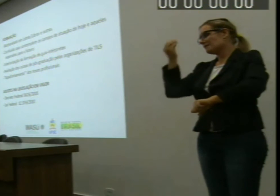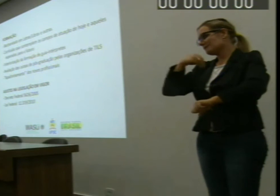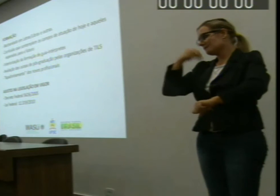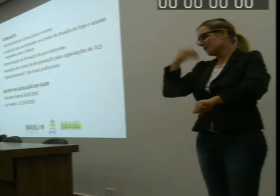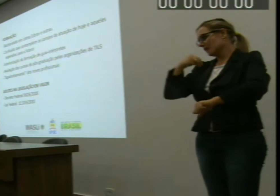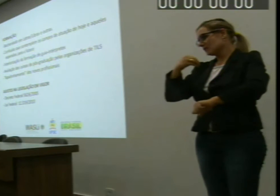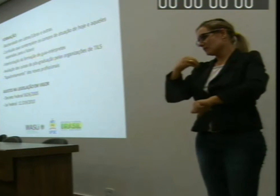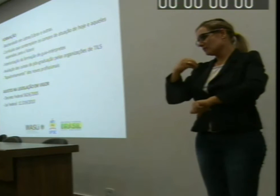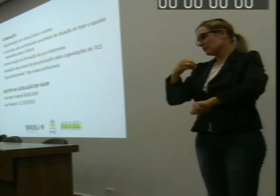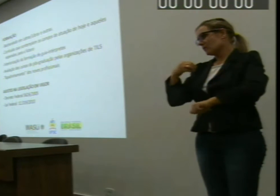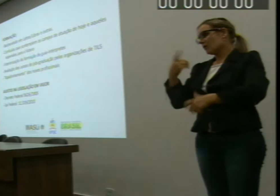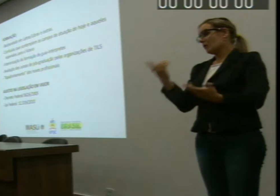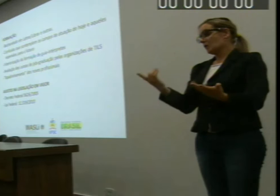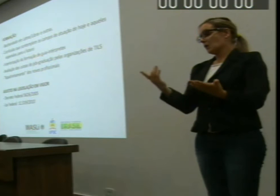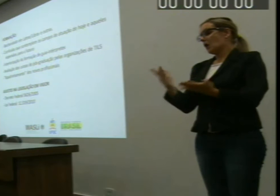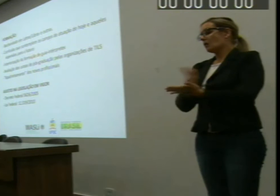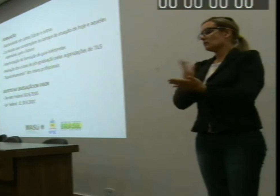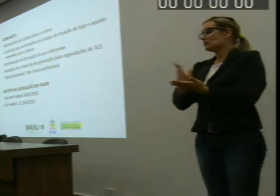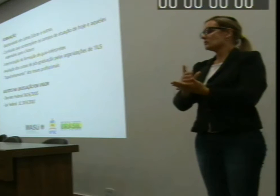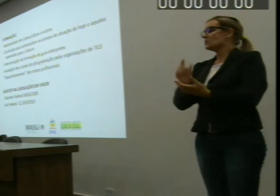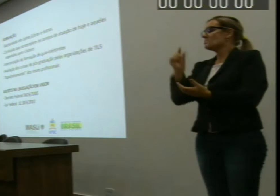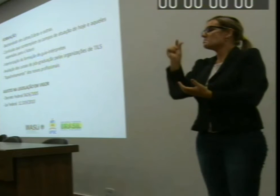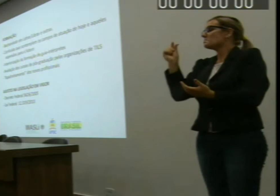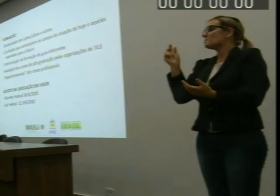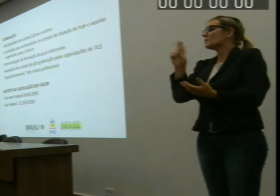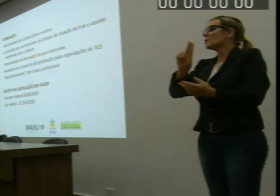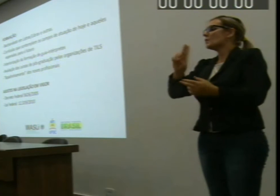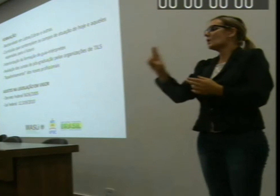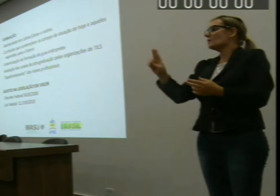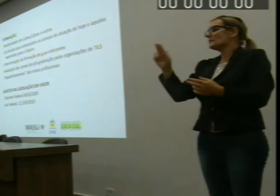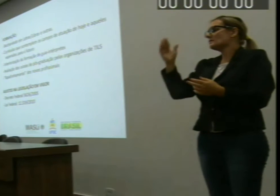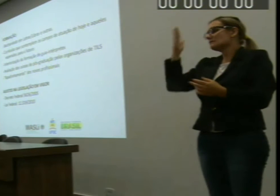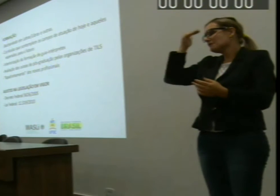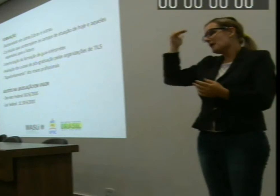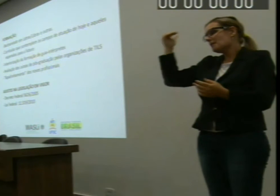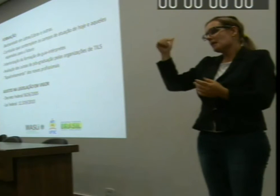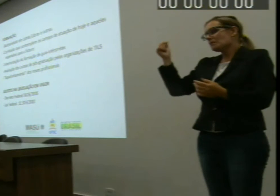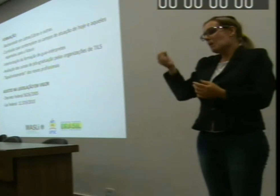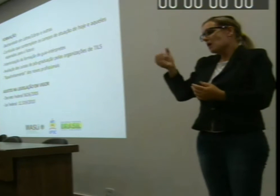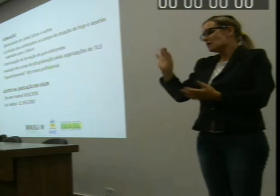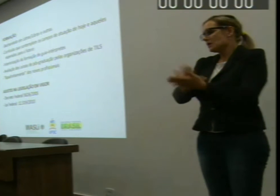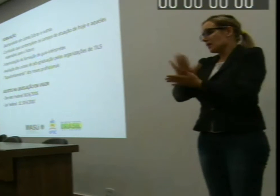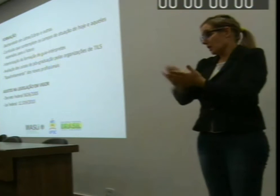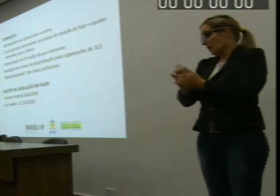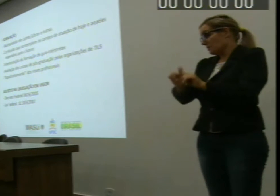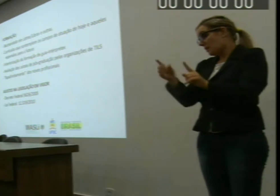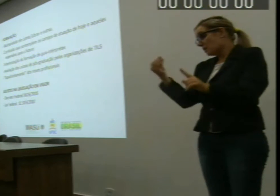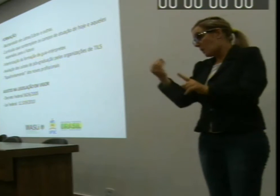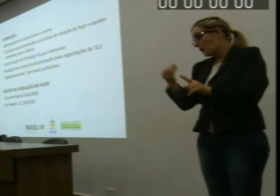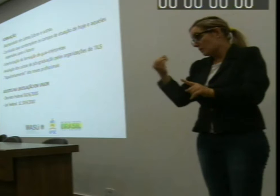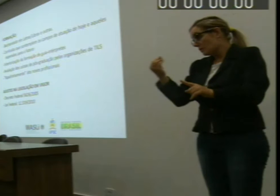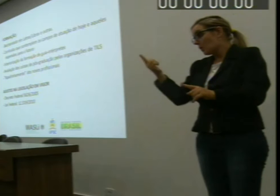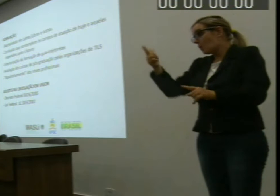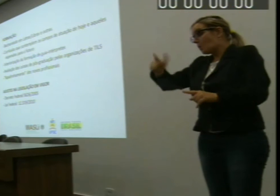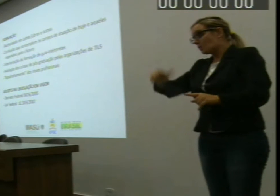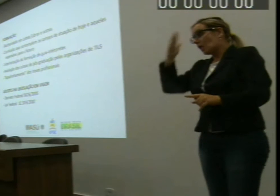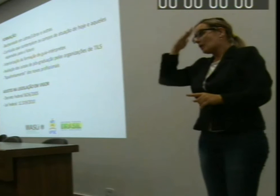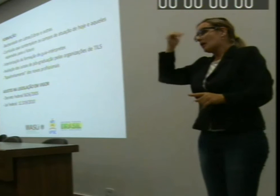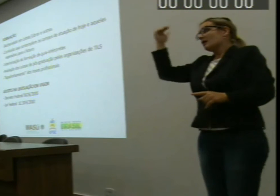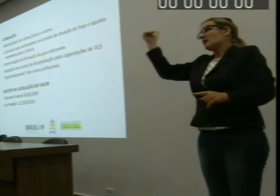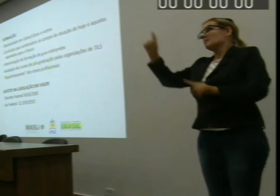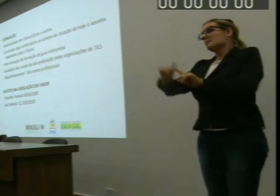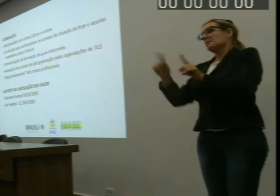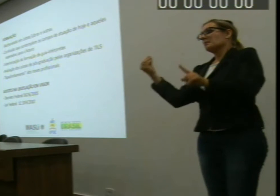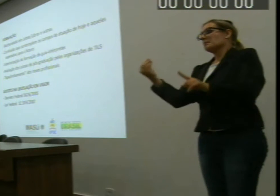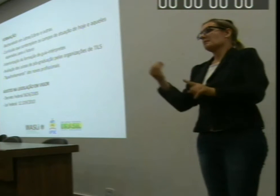tem pouco nome e muita qualidade outras TM muito nome e pouca qualidade e vice-versa e não existe nenhum